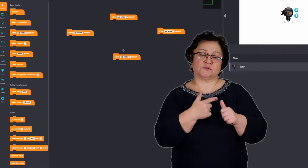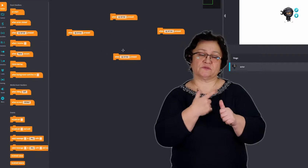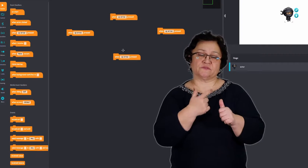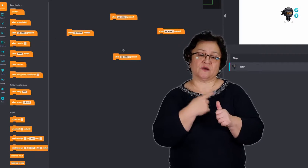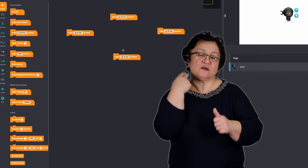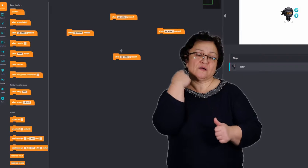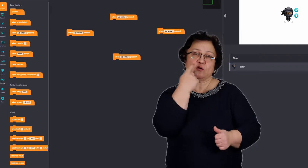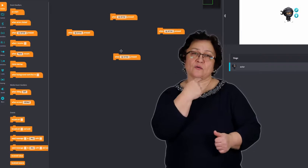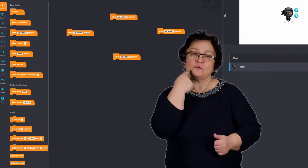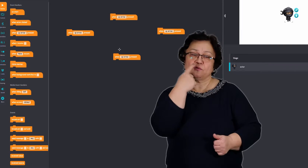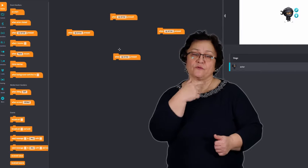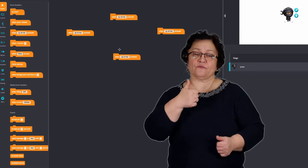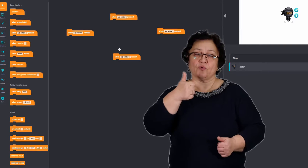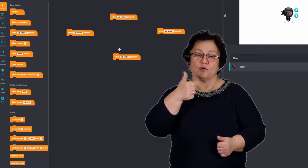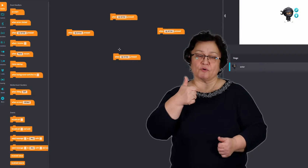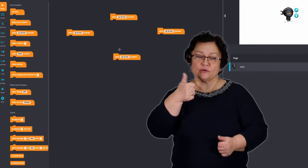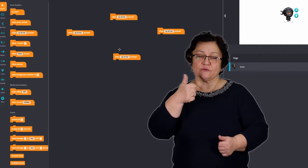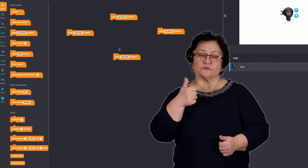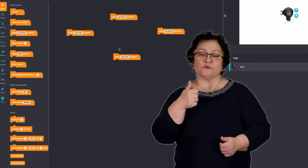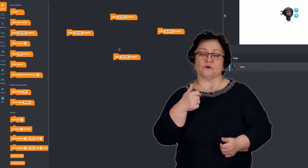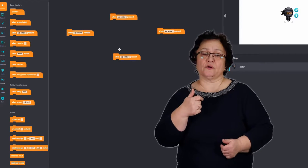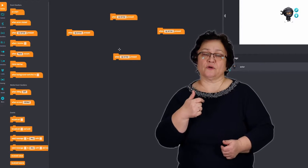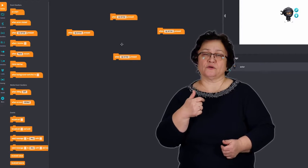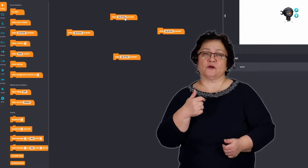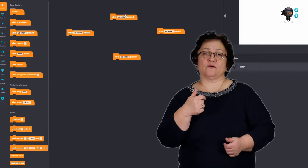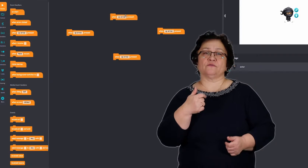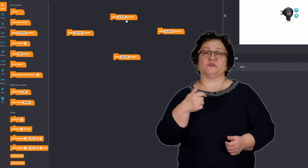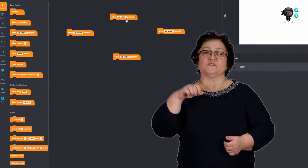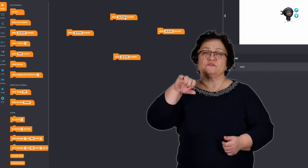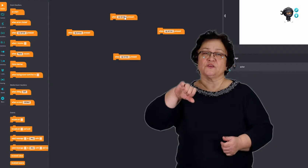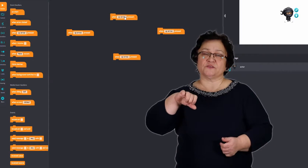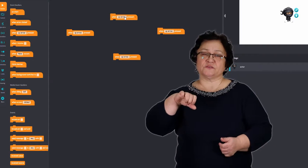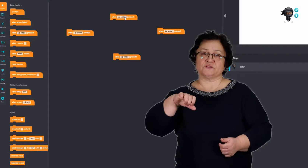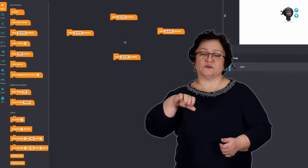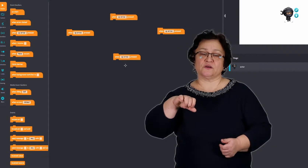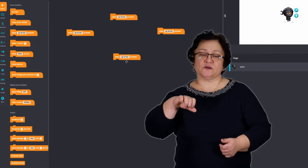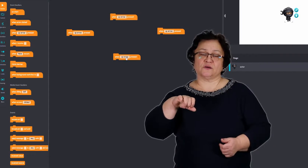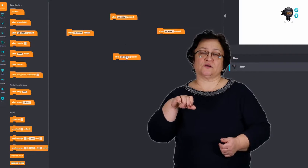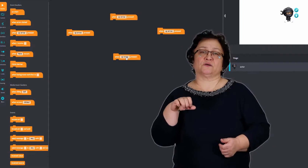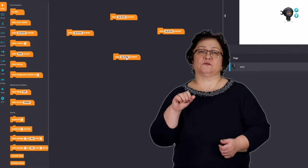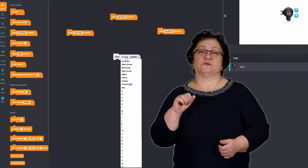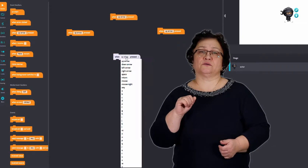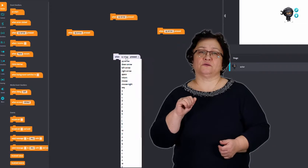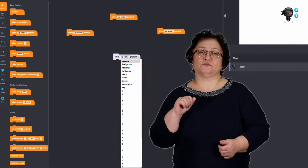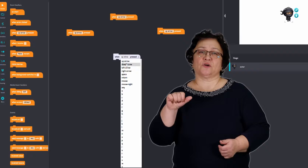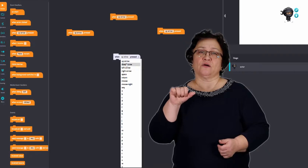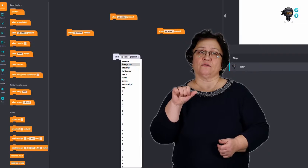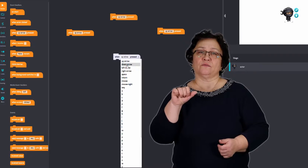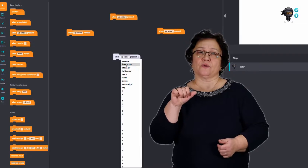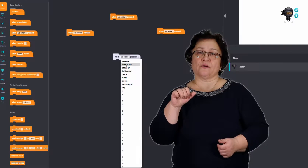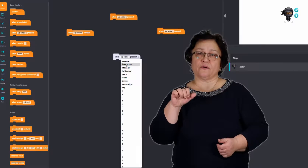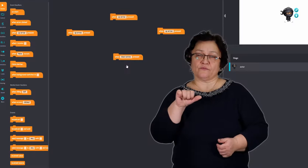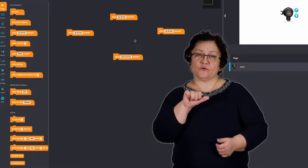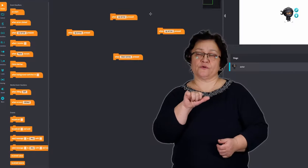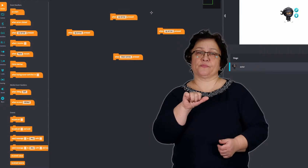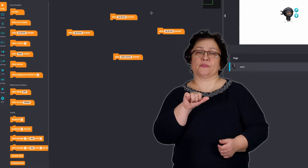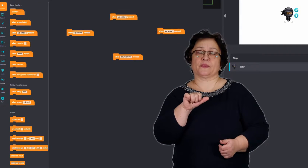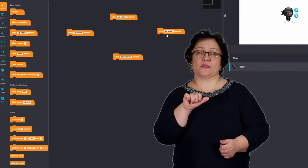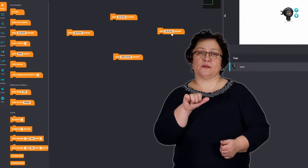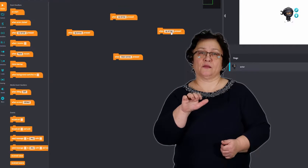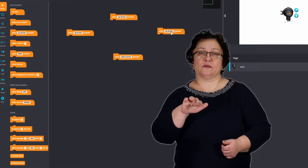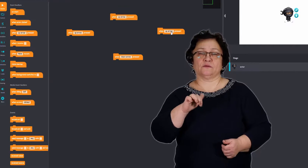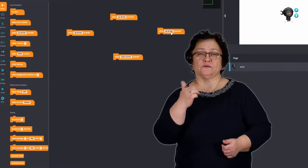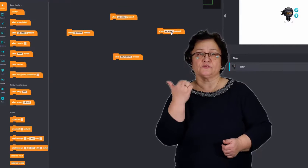нас up arrow, стрілочка вгору, down arrow, стрілочка вниз, right arrow,